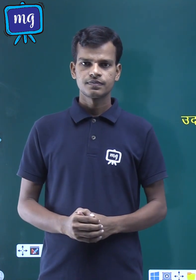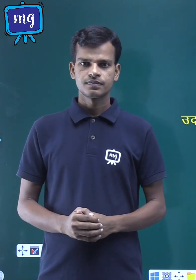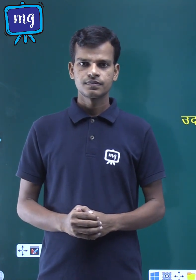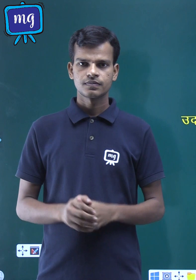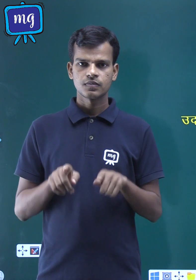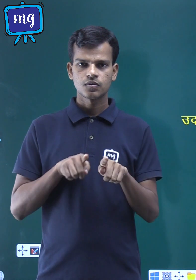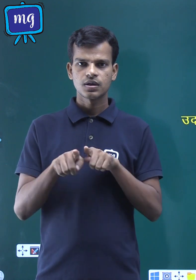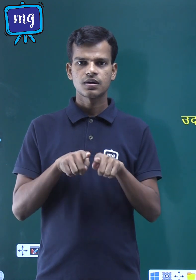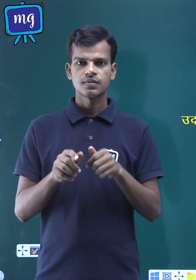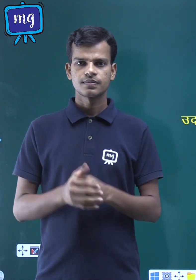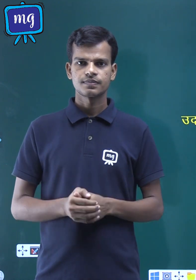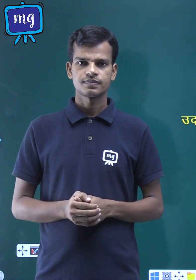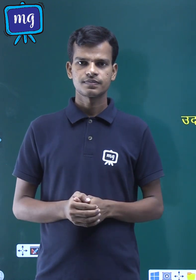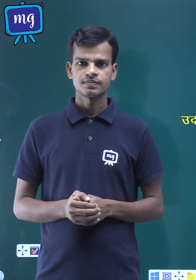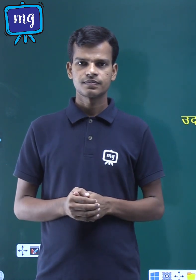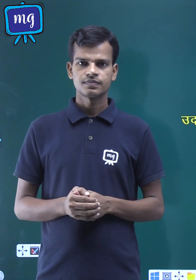उदाहरण